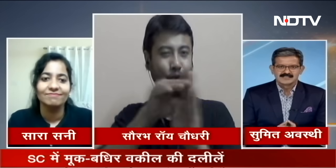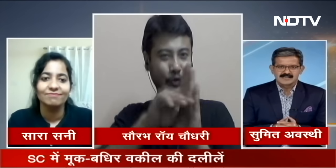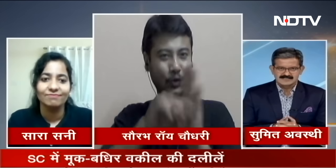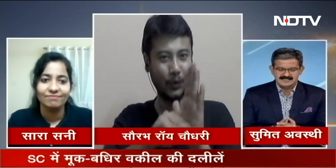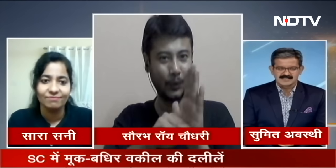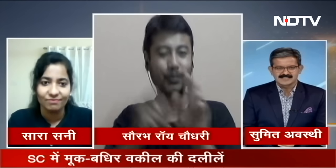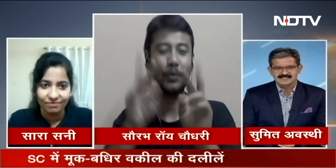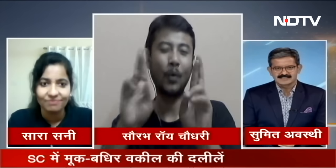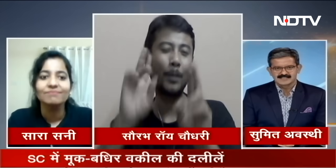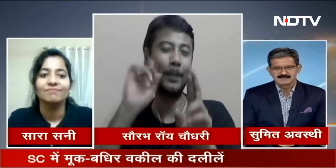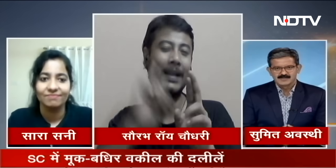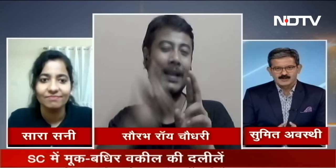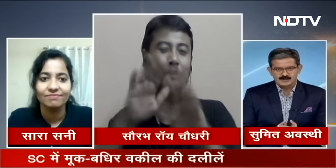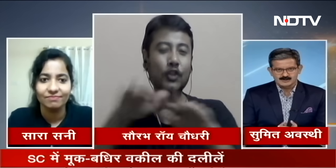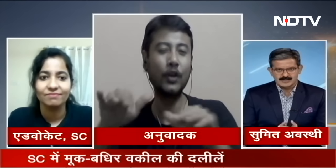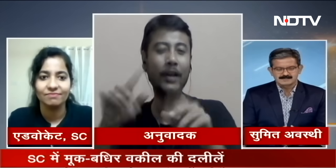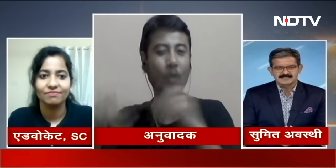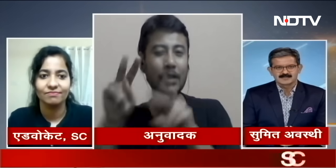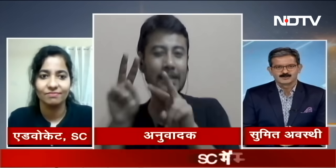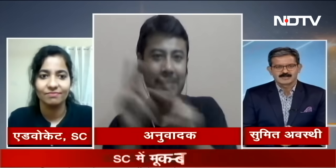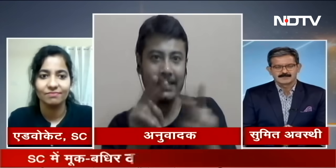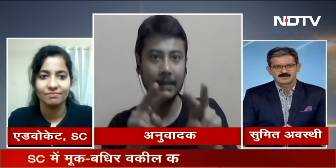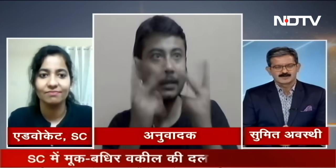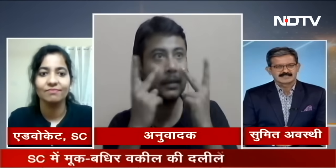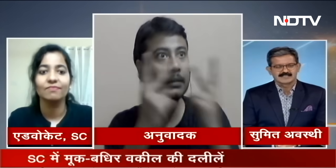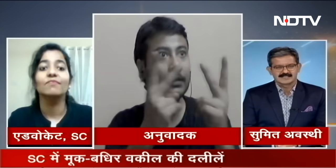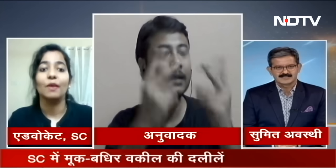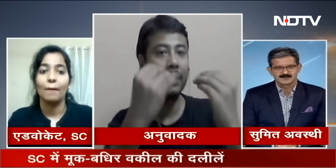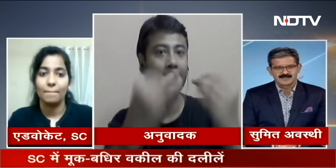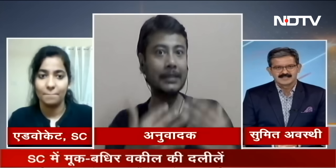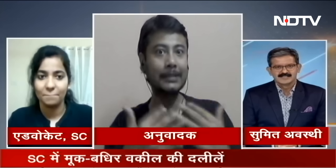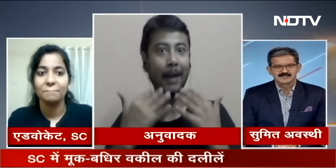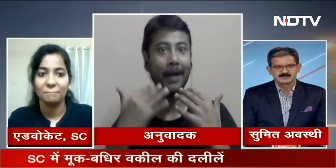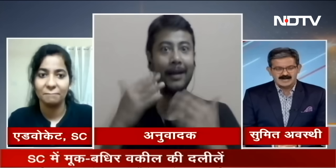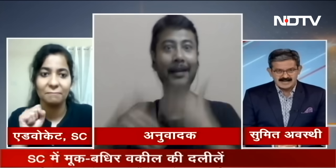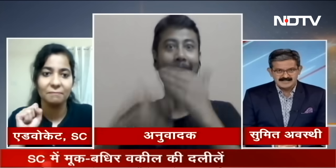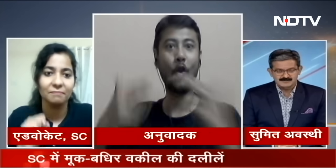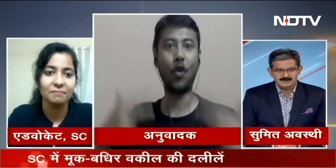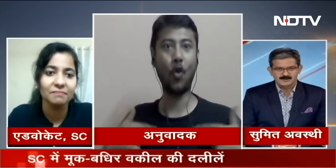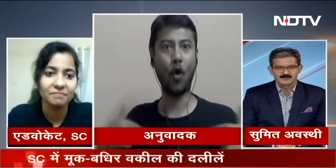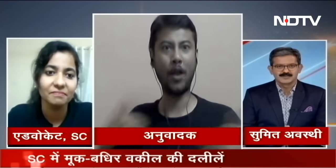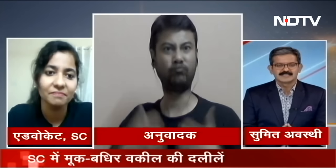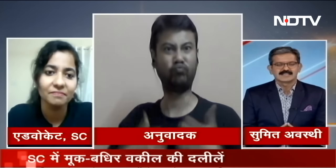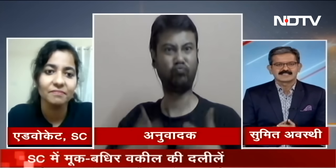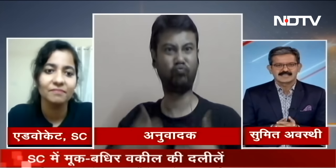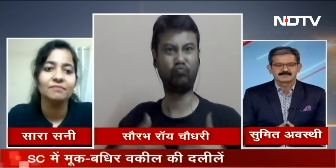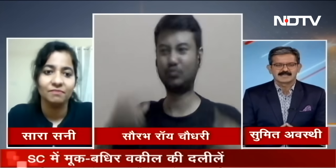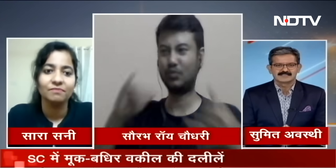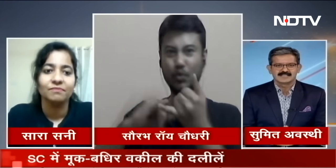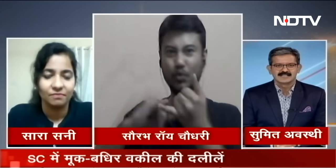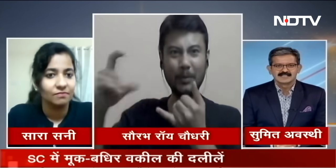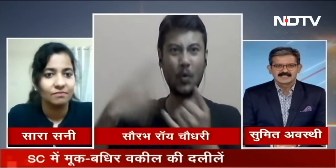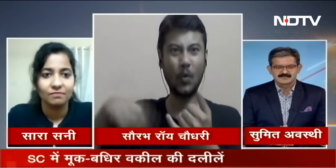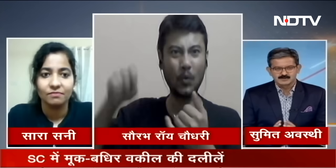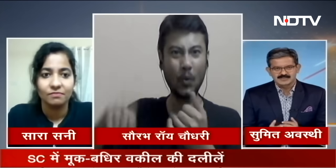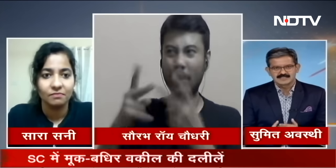जाकर जिरह कर सकते हैं। और सौरभ जैसे लोगों का भी मैं शुक्रिया अदा करना चाहूँगा कि वो आए और उन्होंने इतना आसान बना